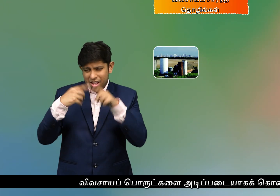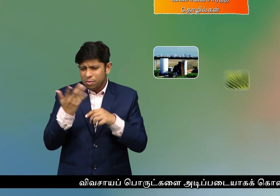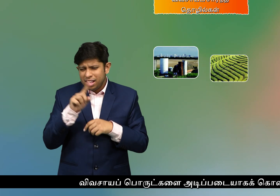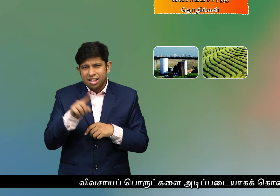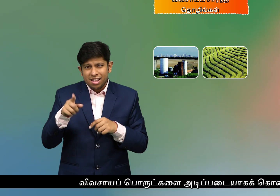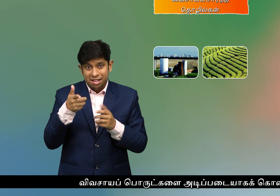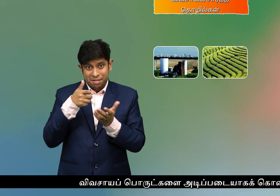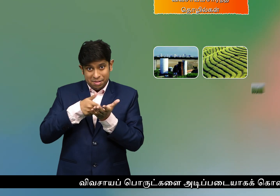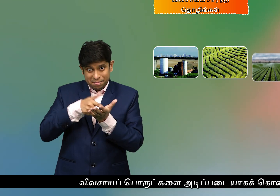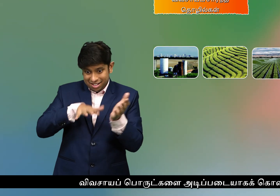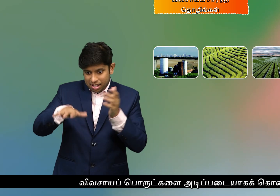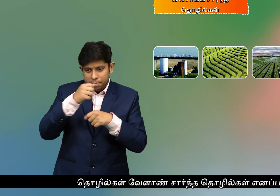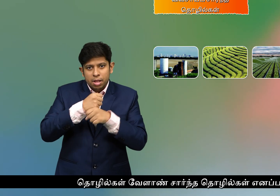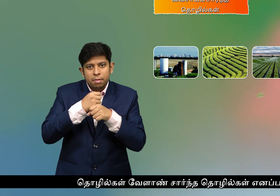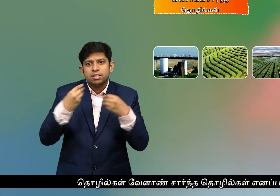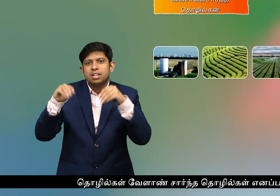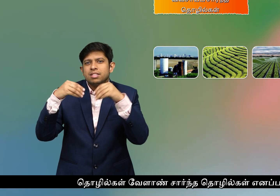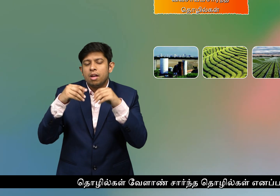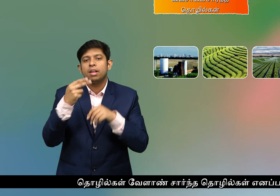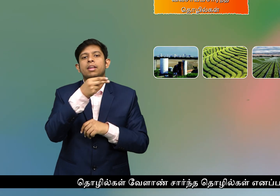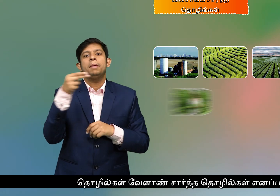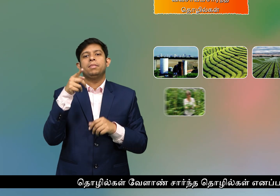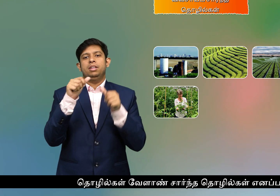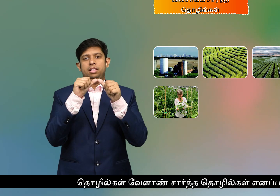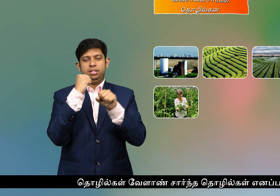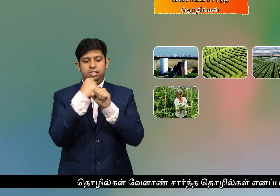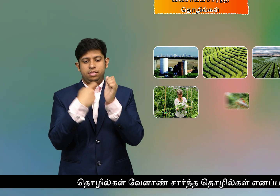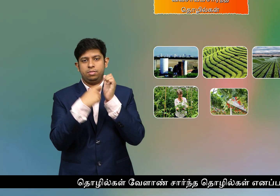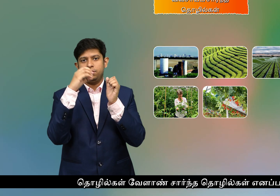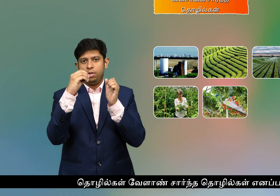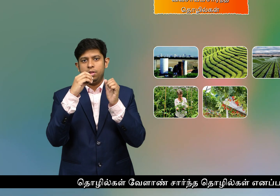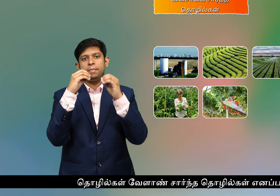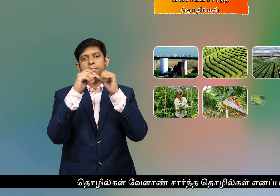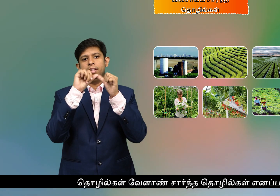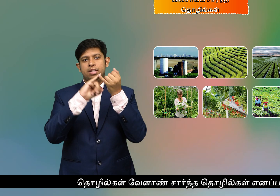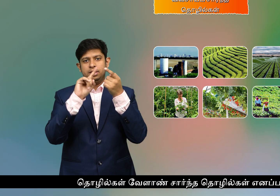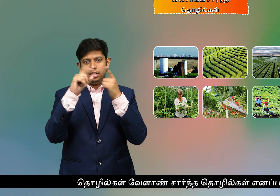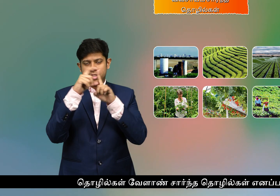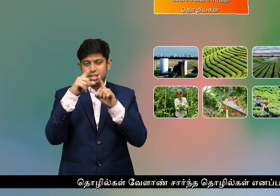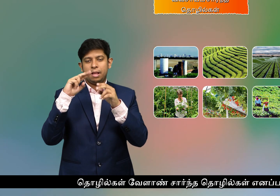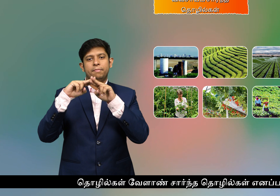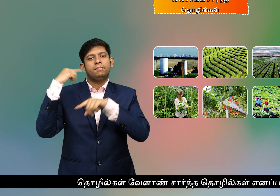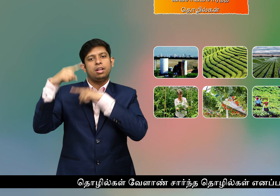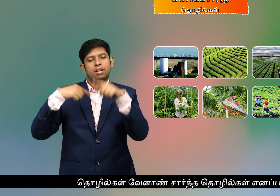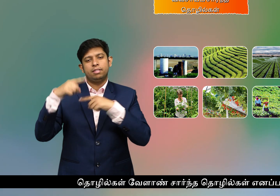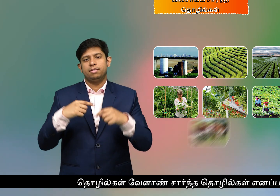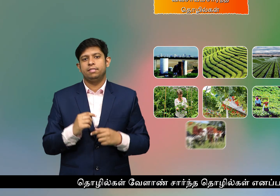விவசாய பொருட்களை அடிப்படையாக கொண்ட தொழில்கள் வேளாண் சார்ந்த தொழில்கள் எனப்படும்.